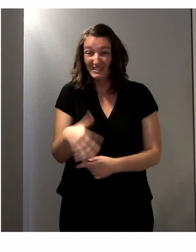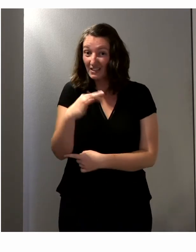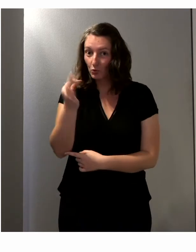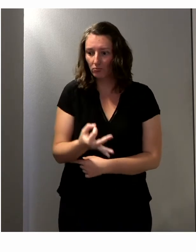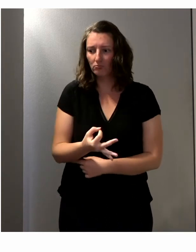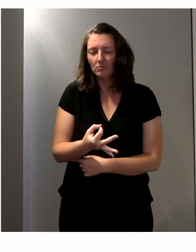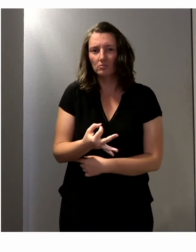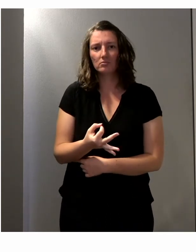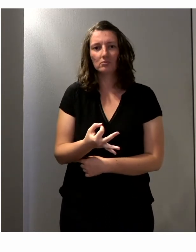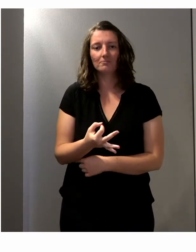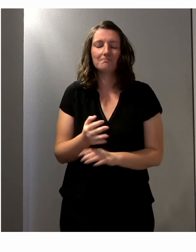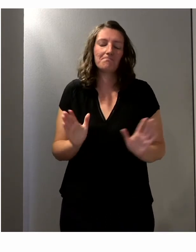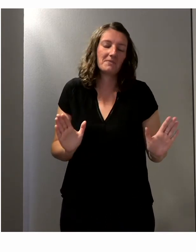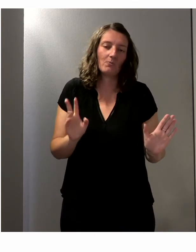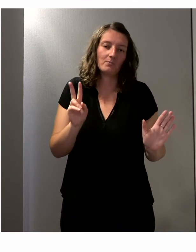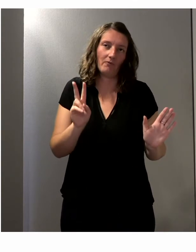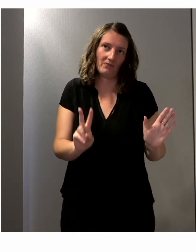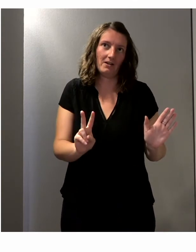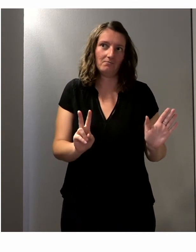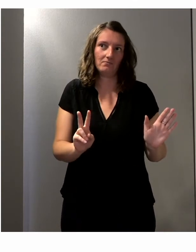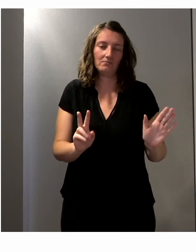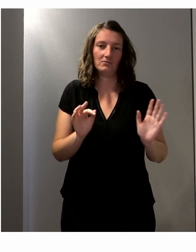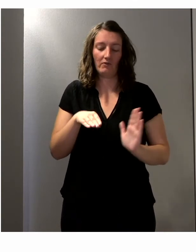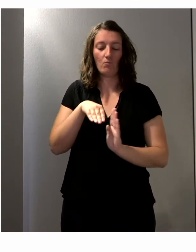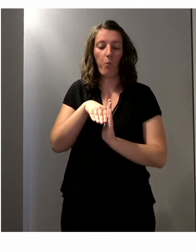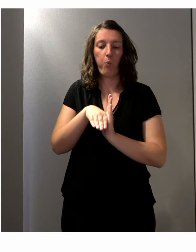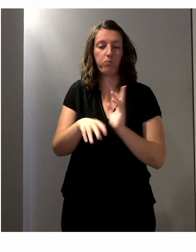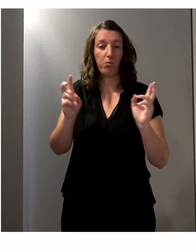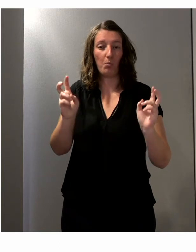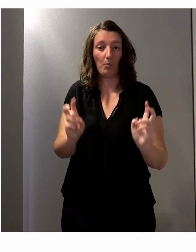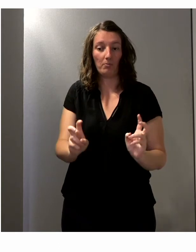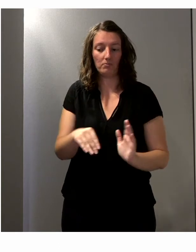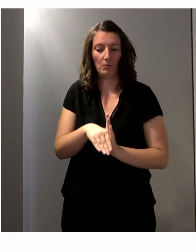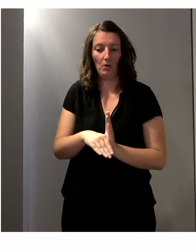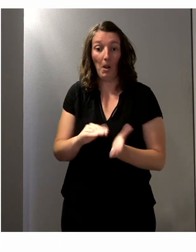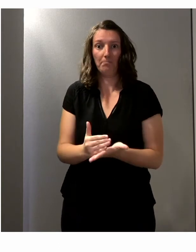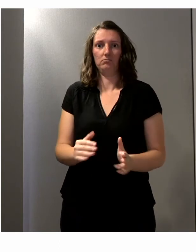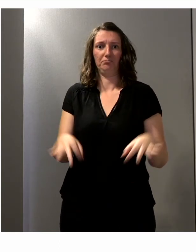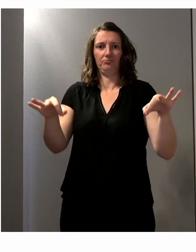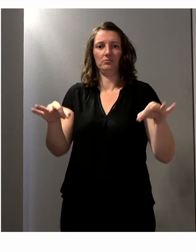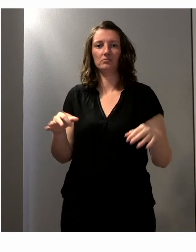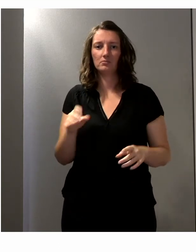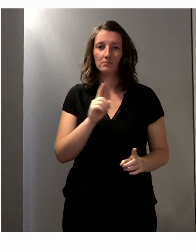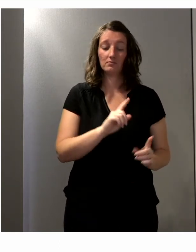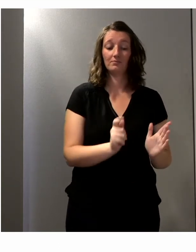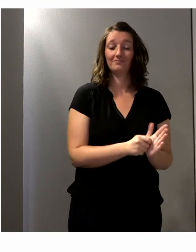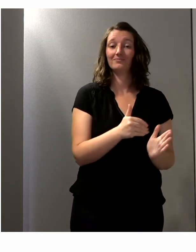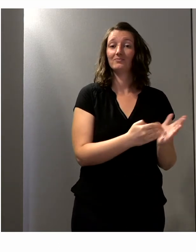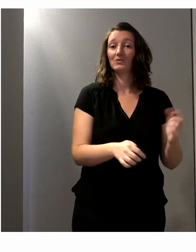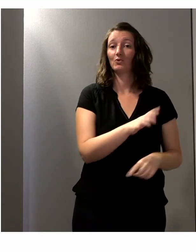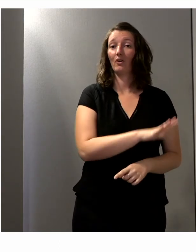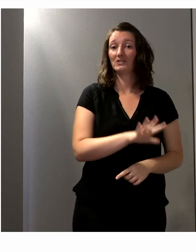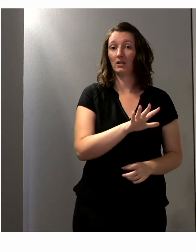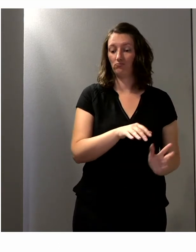En réalité, on a stoppé la baisse de la pauvreté. Une baisse historique depuis 1945,